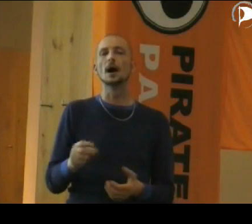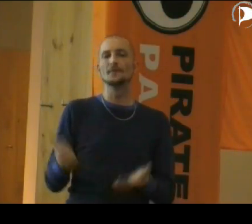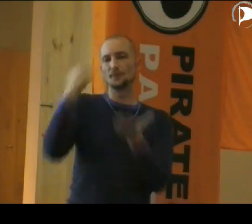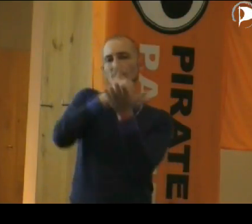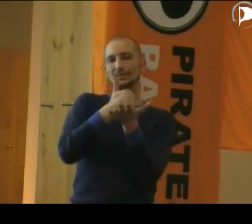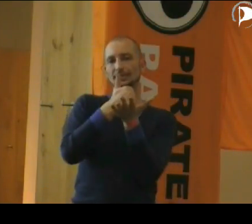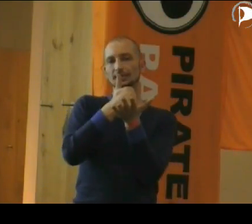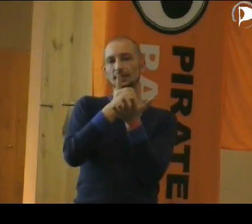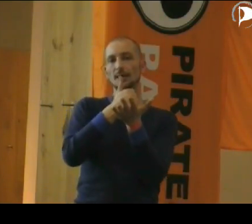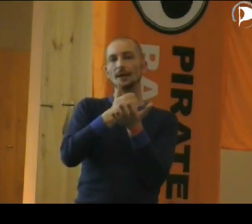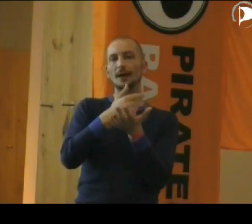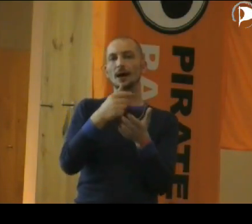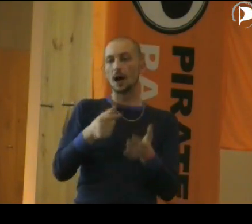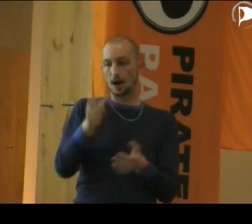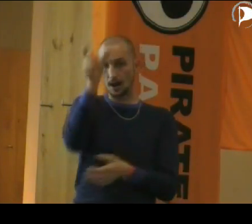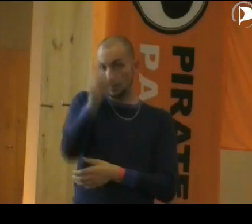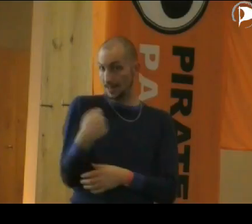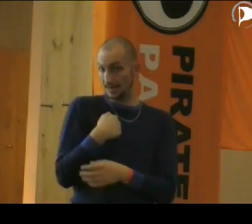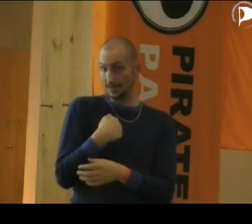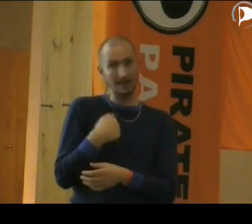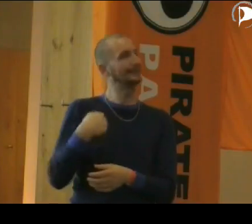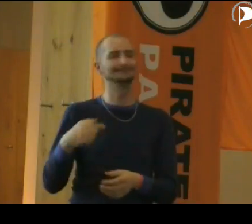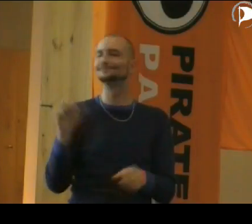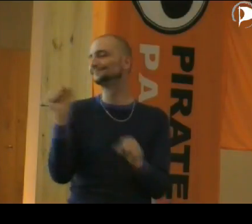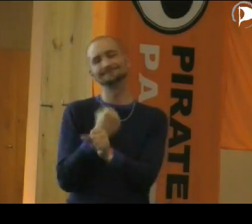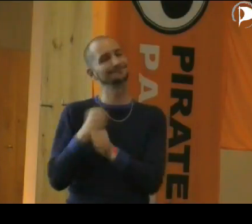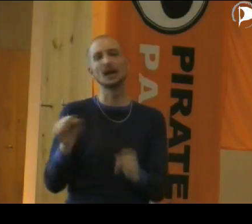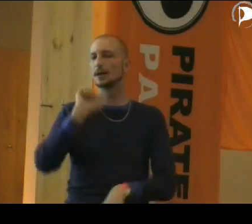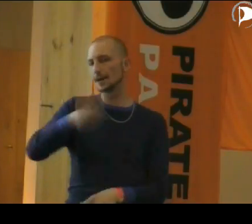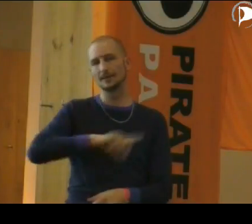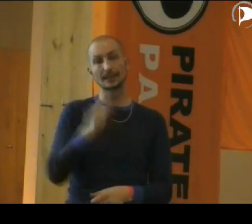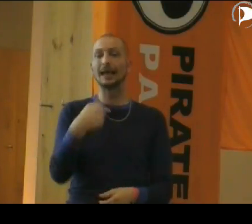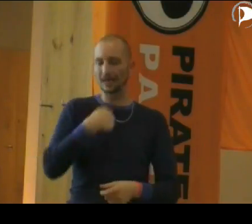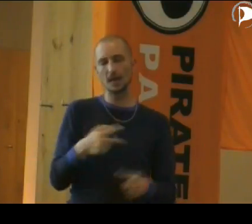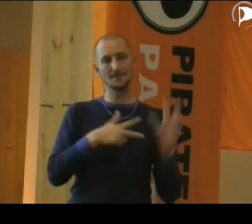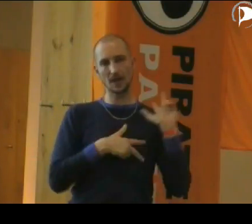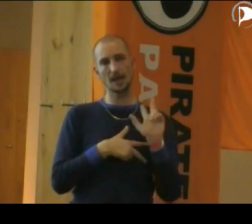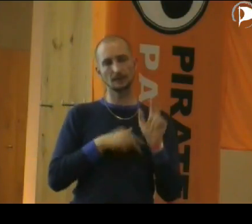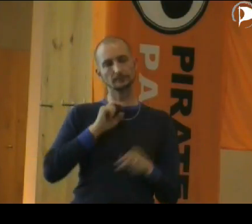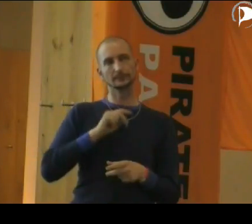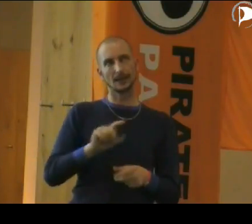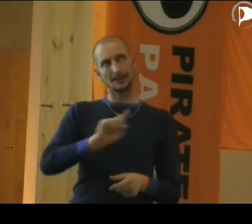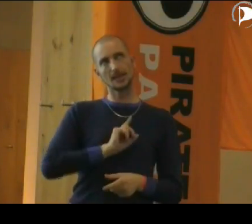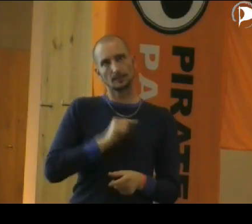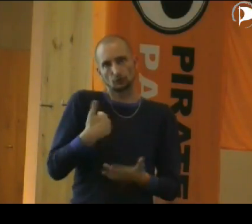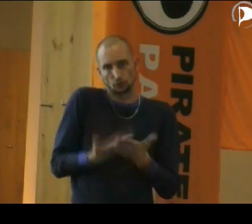weiß dass ich es nicht lang und das sind einem jahr einfach nicht zu hause jetzt so ehrlich bin ich zu mir selber